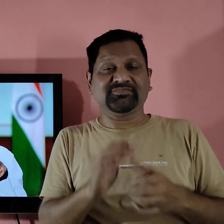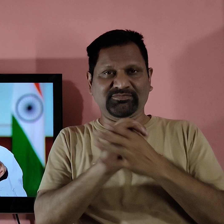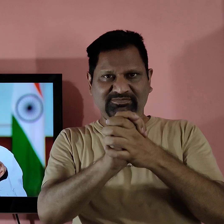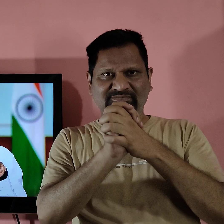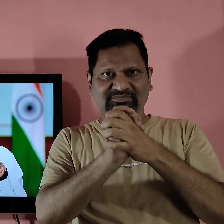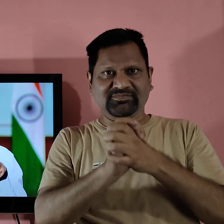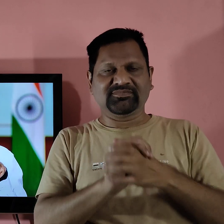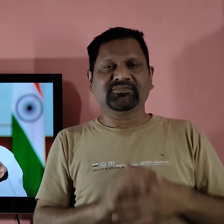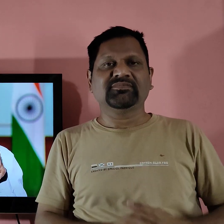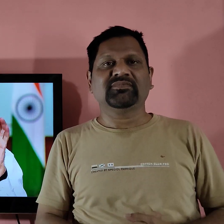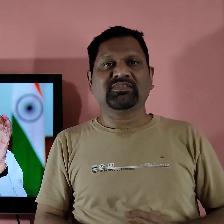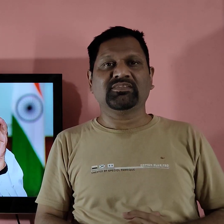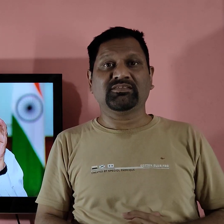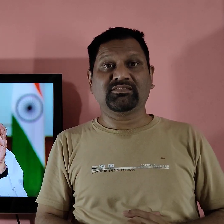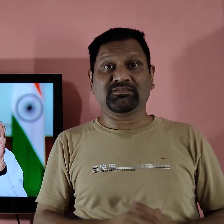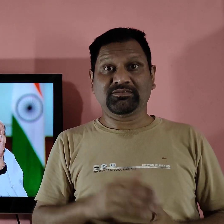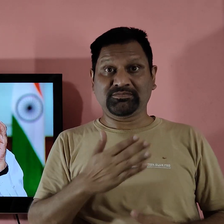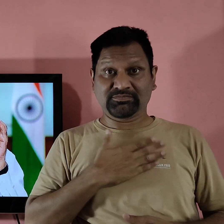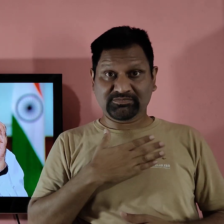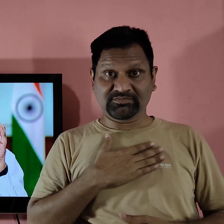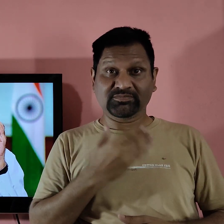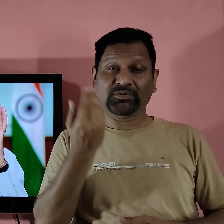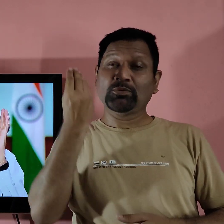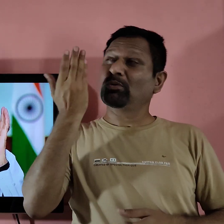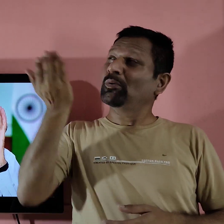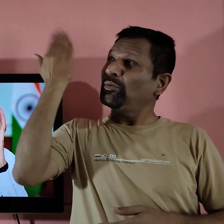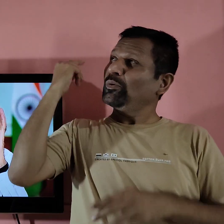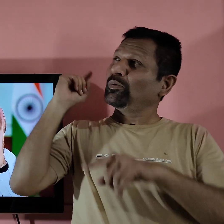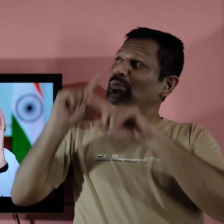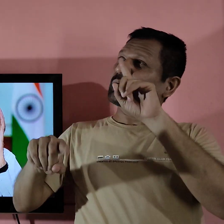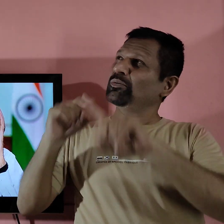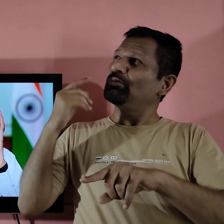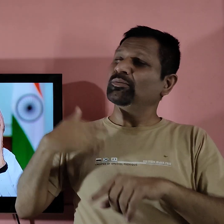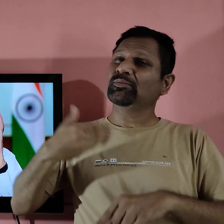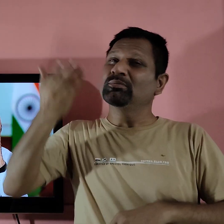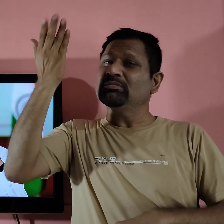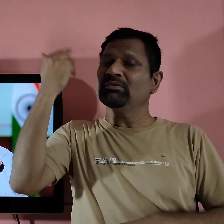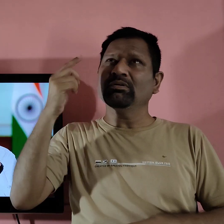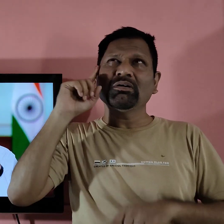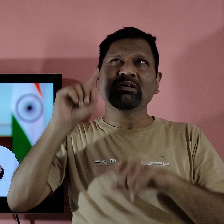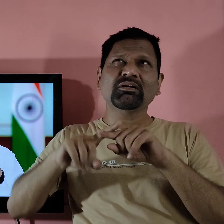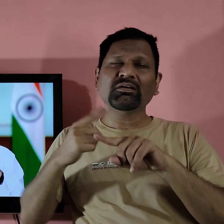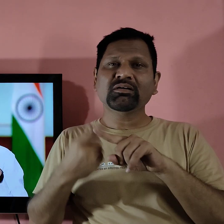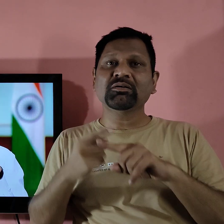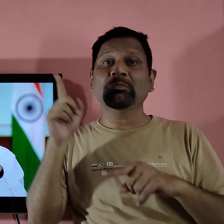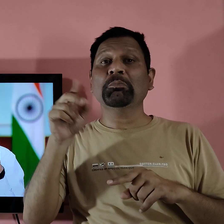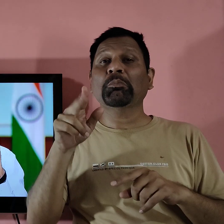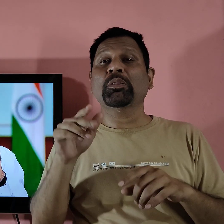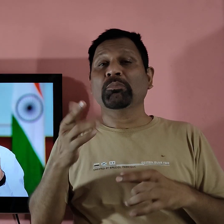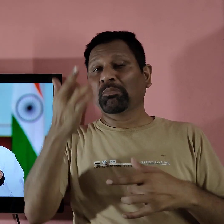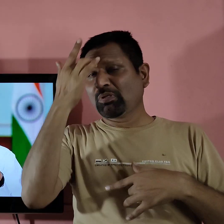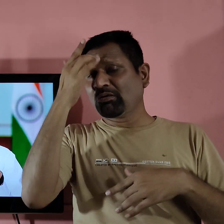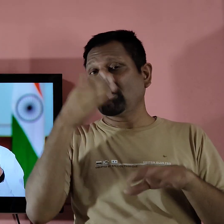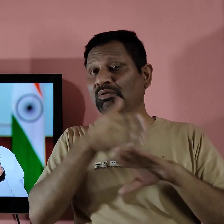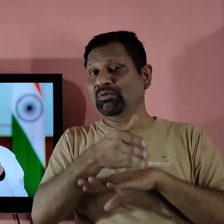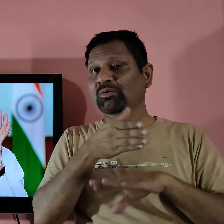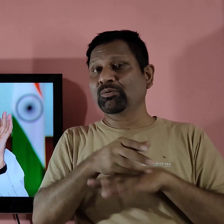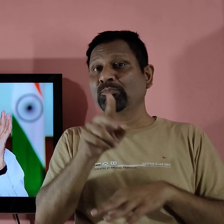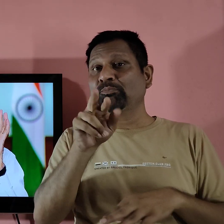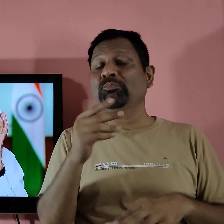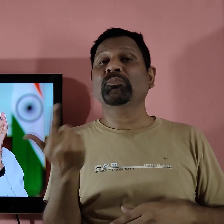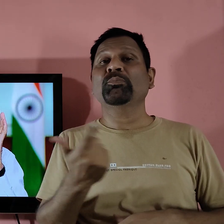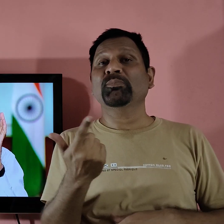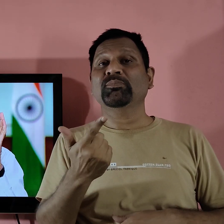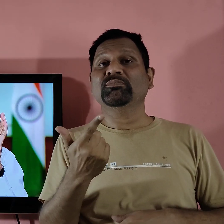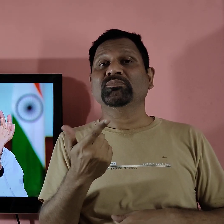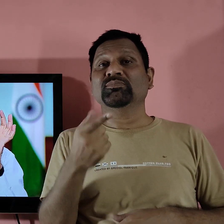साथियों, हमारा अतीत का अनुभव बताता है कि बीमारियां और उनके इलाज के बारे